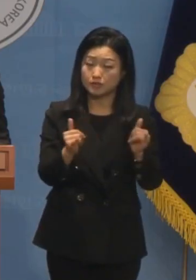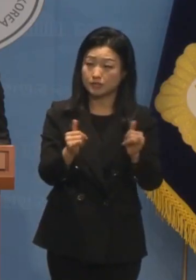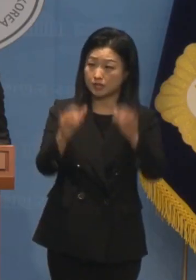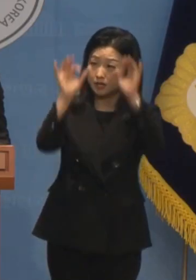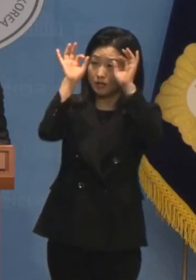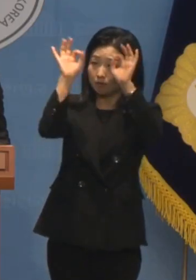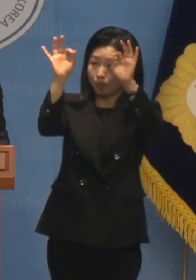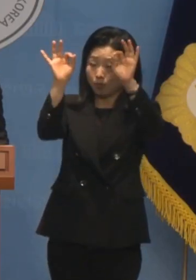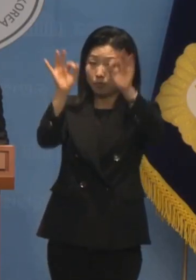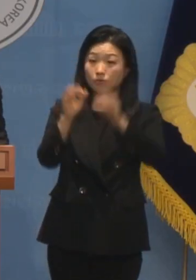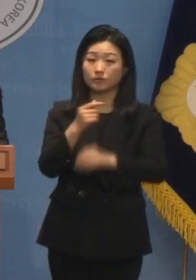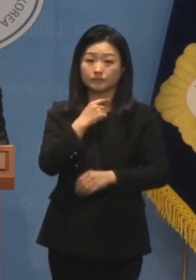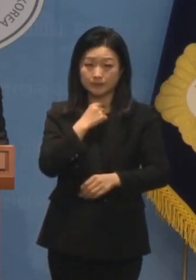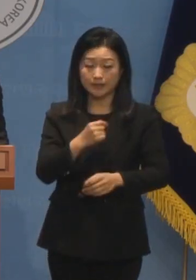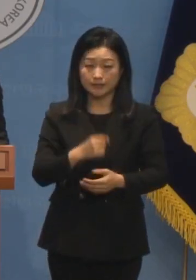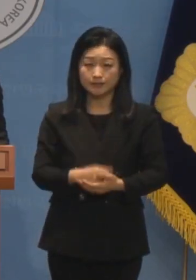것입니다.